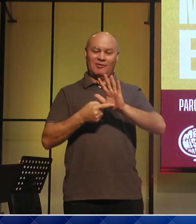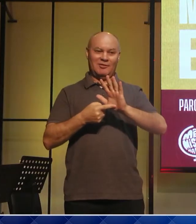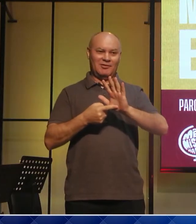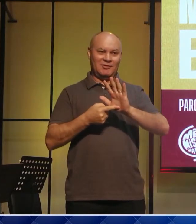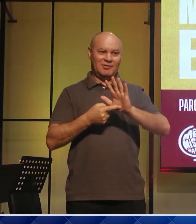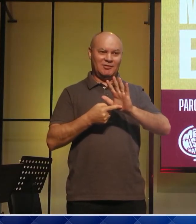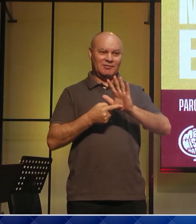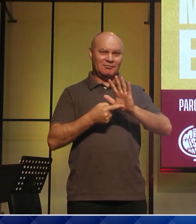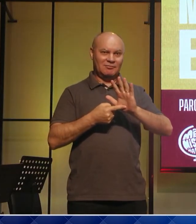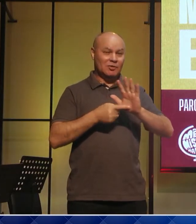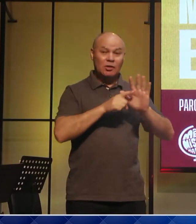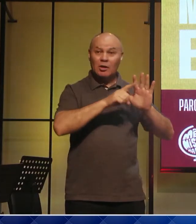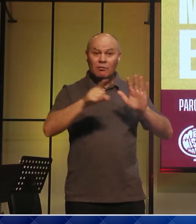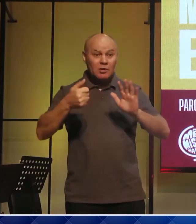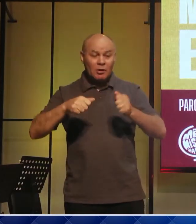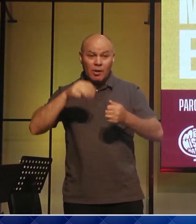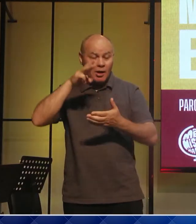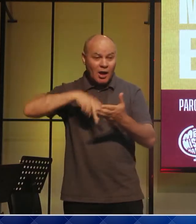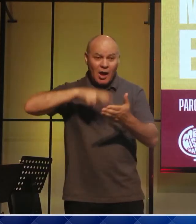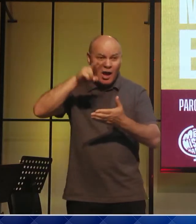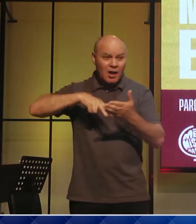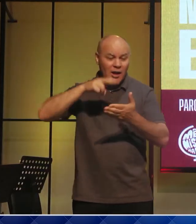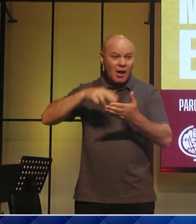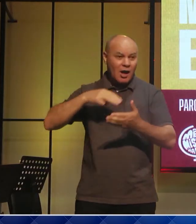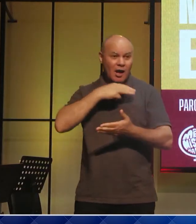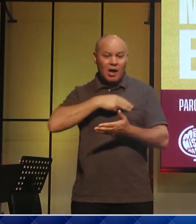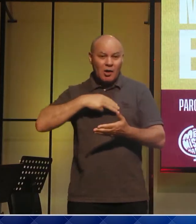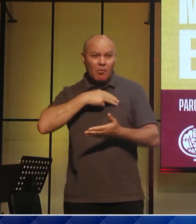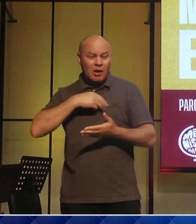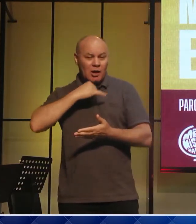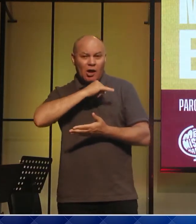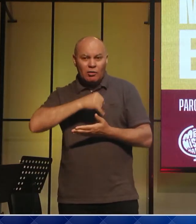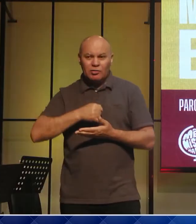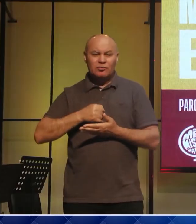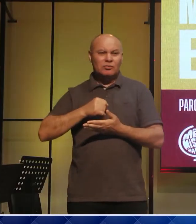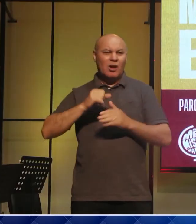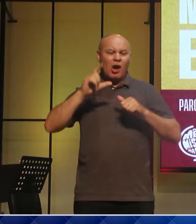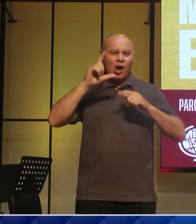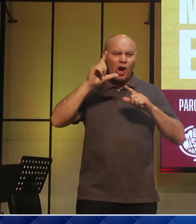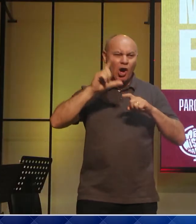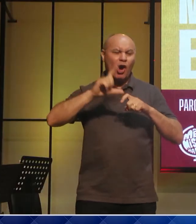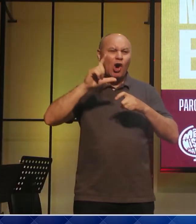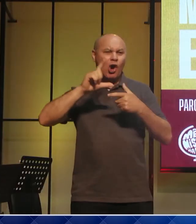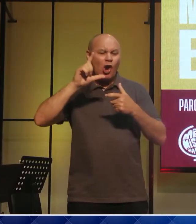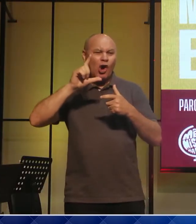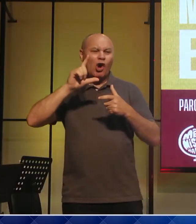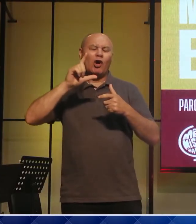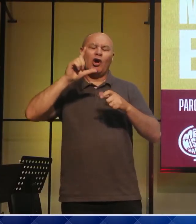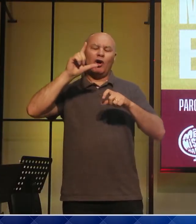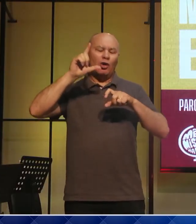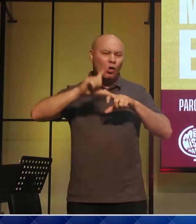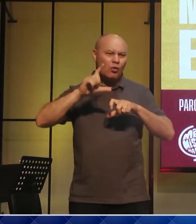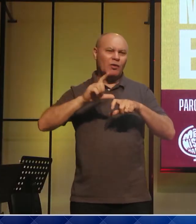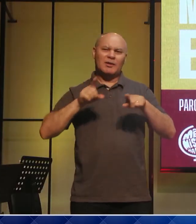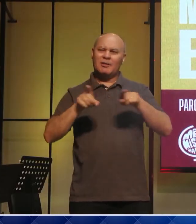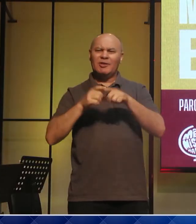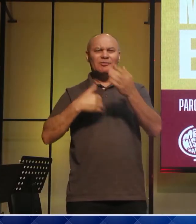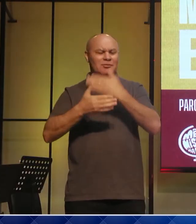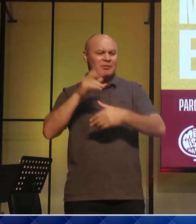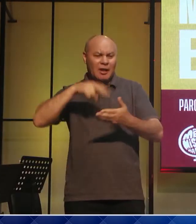Leia Mateus, Marcos, Lucas e João até Apocalipse. Leia os milagres de Jesus. Ele falou que nós faríamos milagres maiores do que